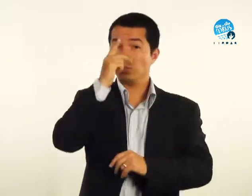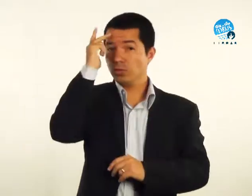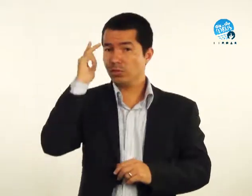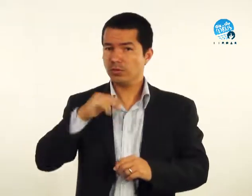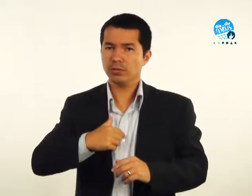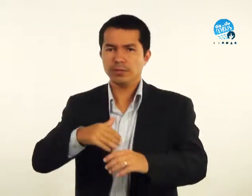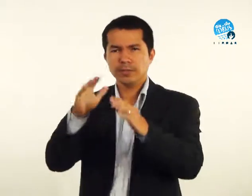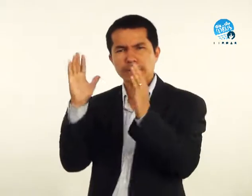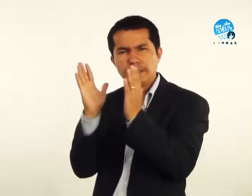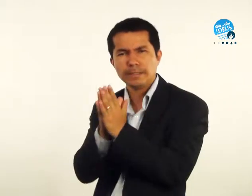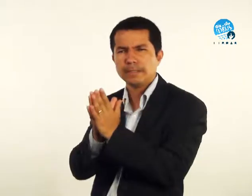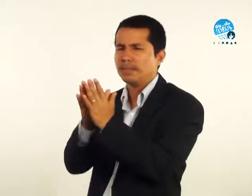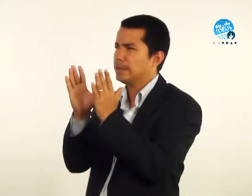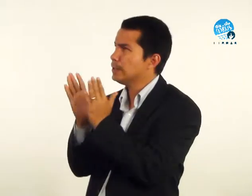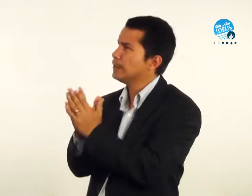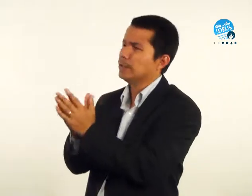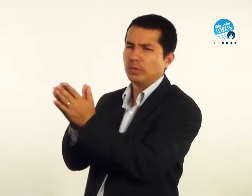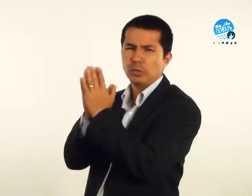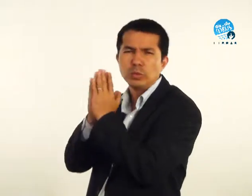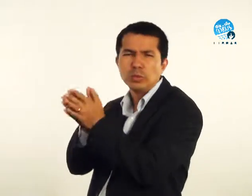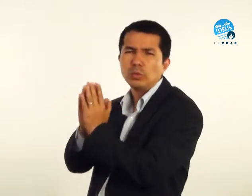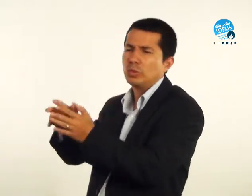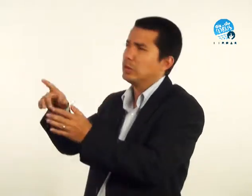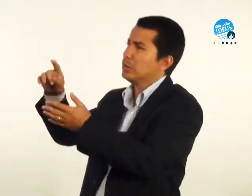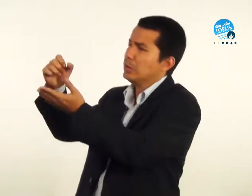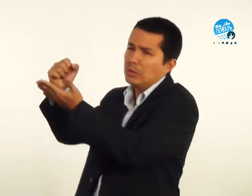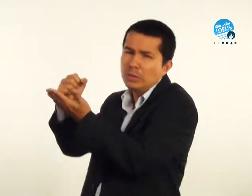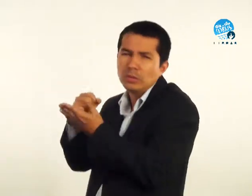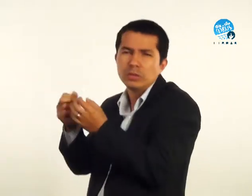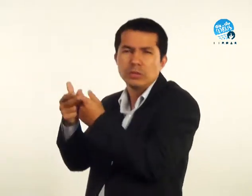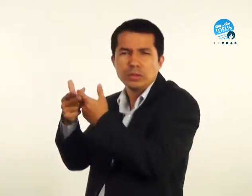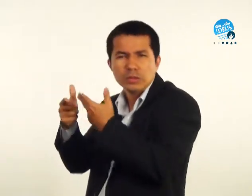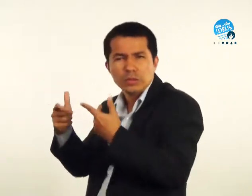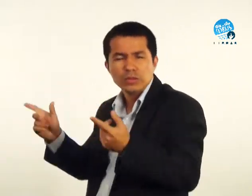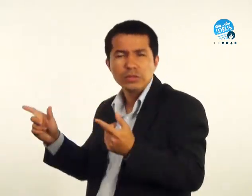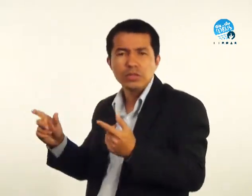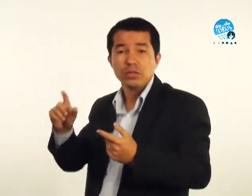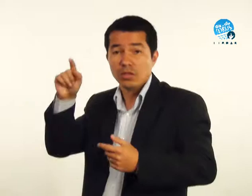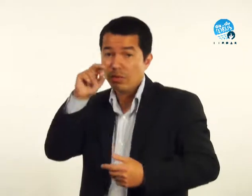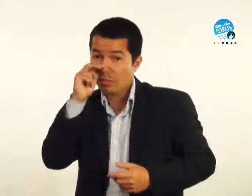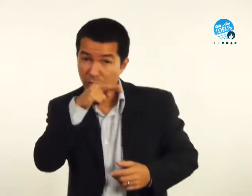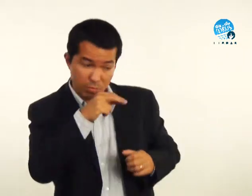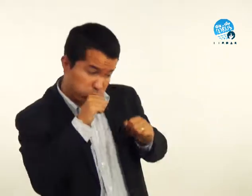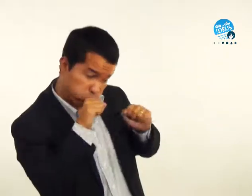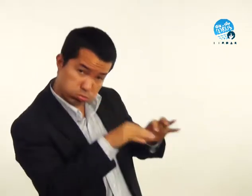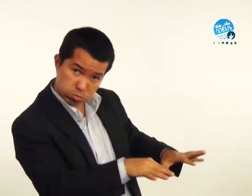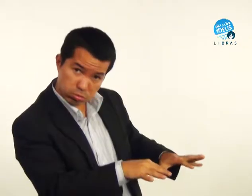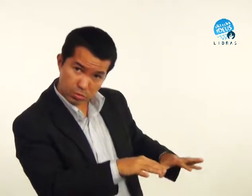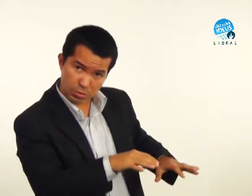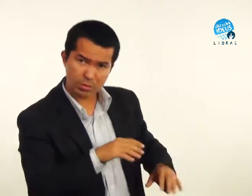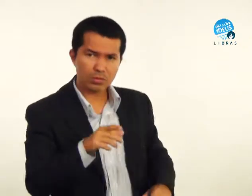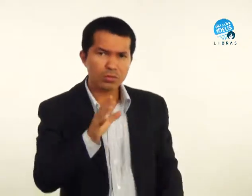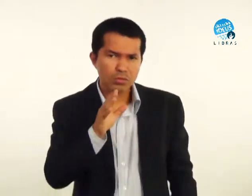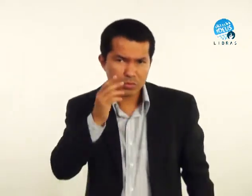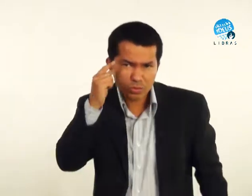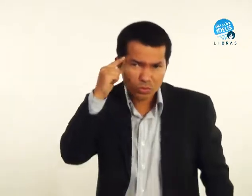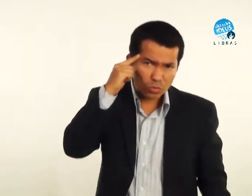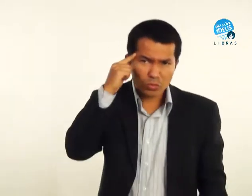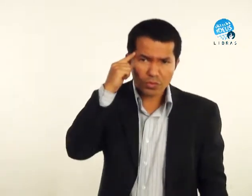que invocassem o seu nome. E essa profecia se encontra lá no livro de Joel, no capítulo 2, nos versículos